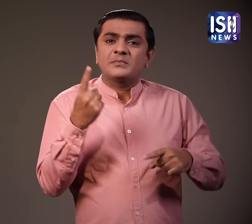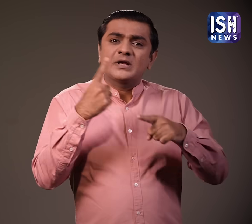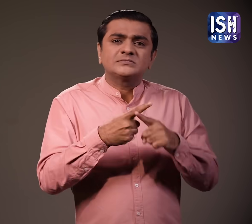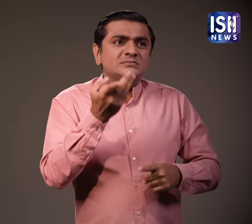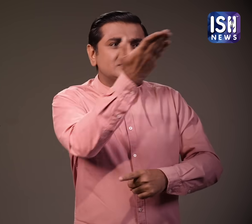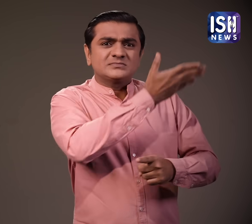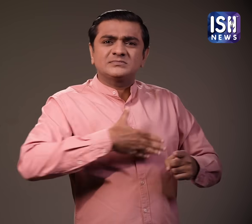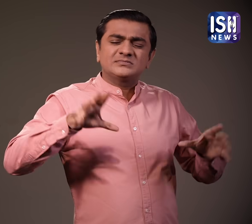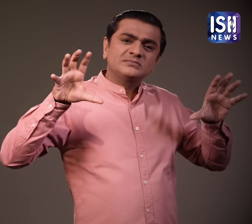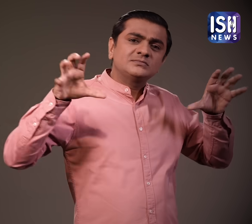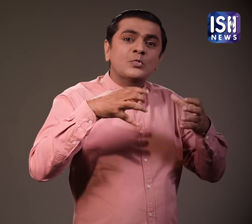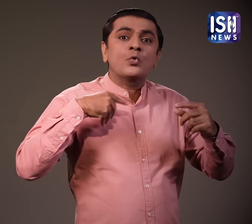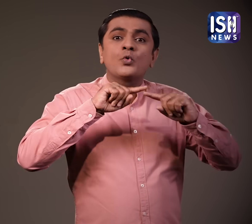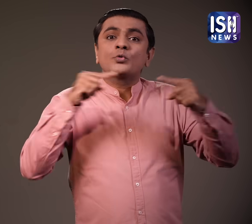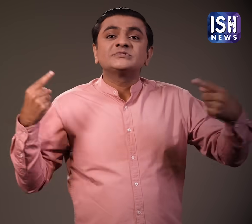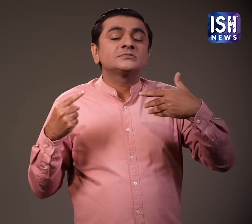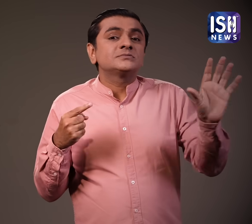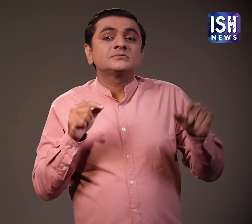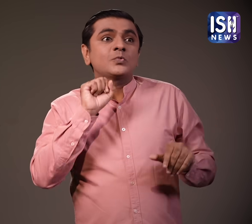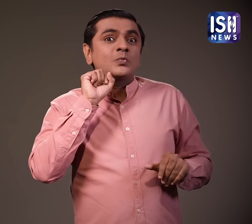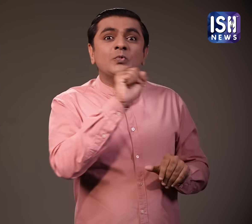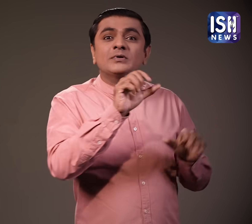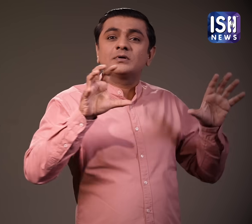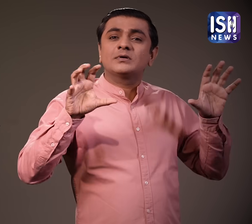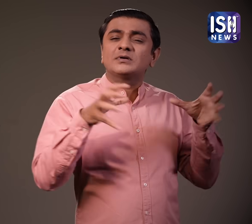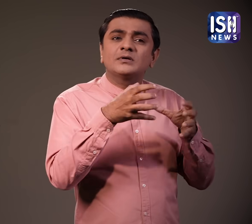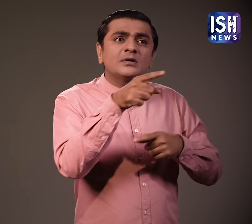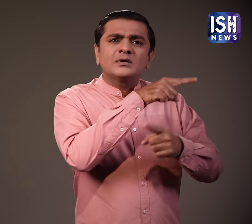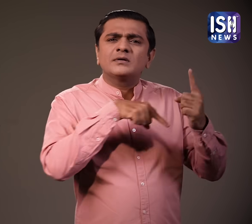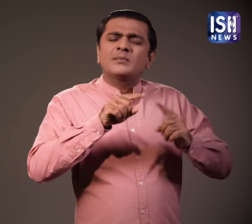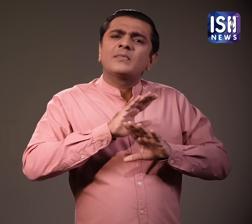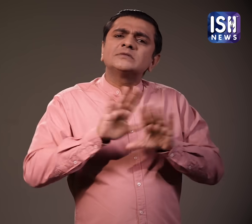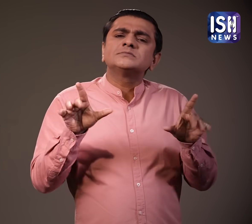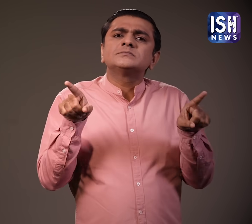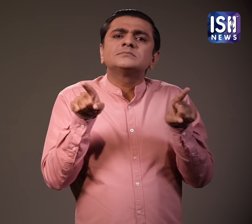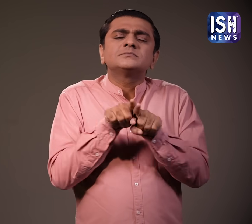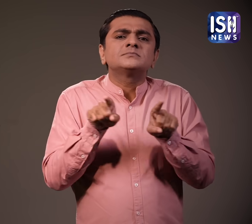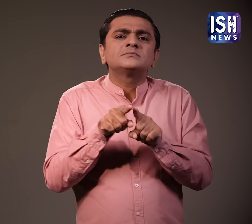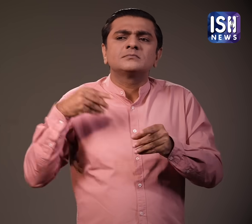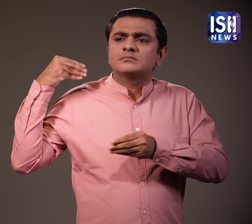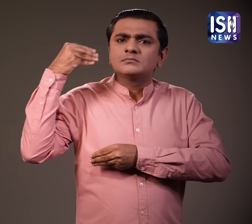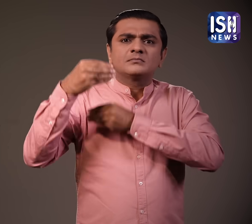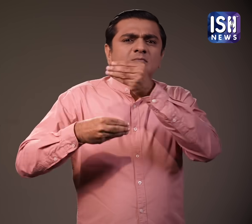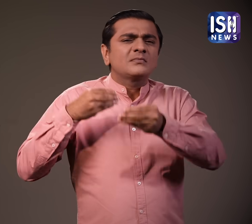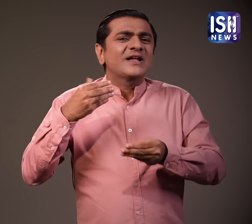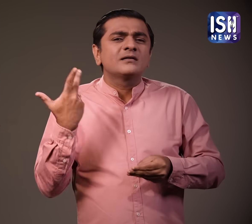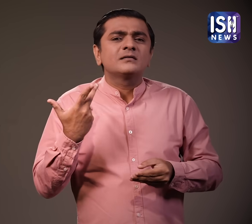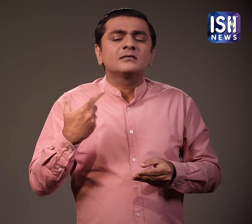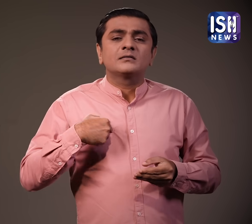विपक्षी गडबंदन सिर्फ और सिर्फ वन्श्वात में विश्वास रखता है वे ना तो